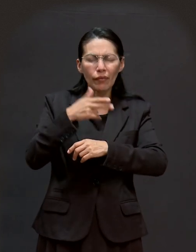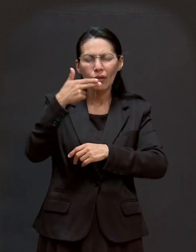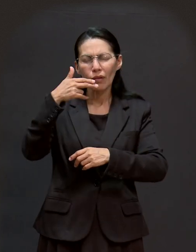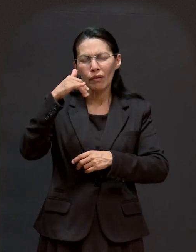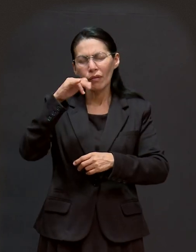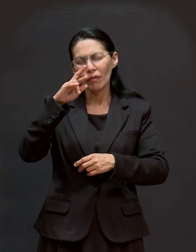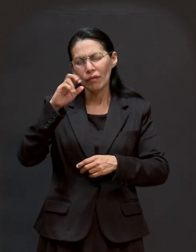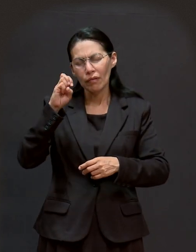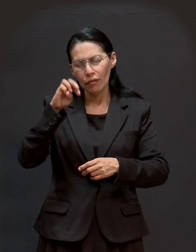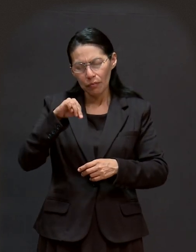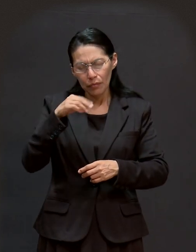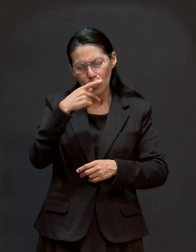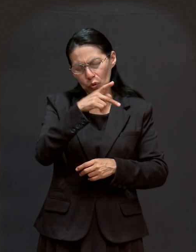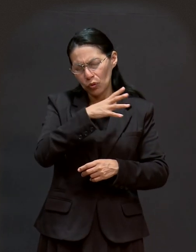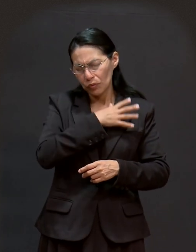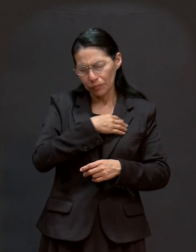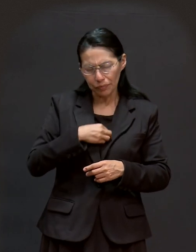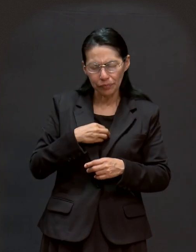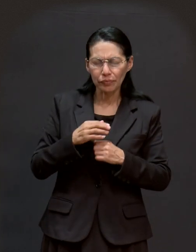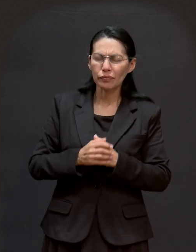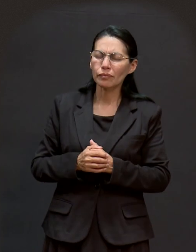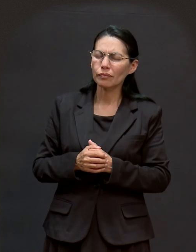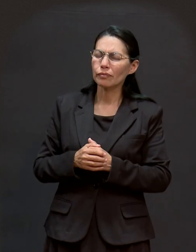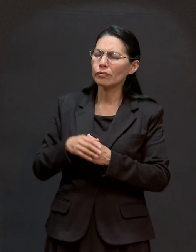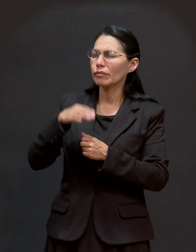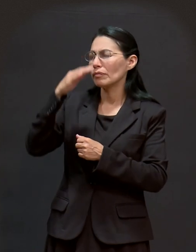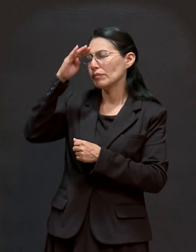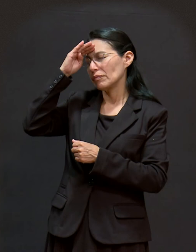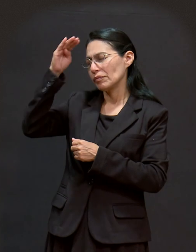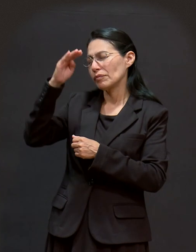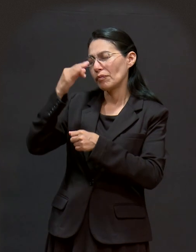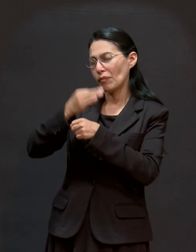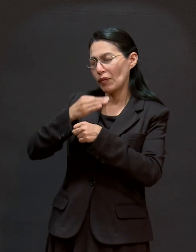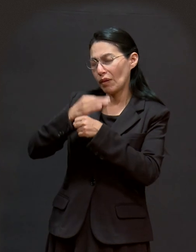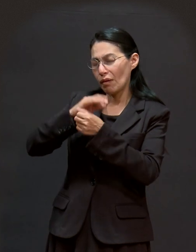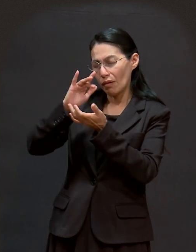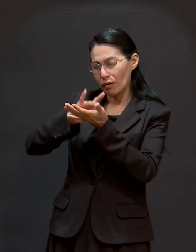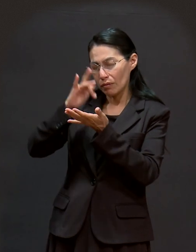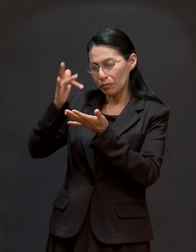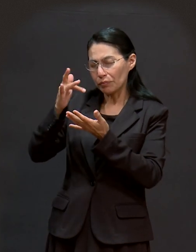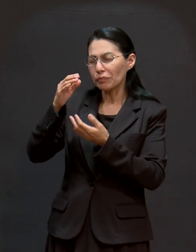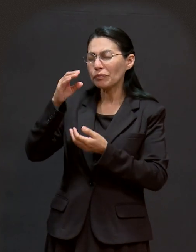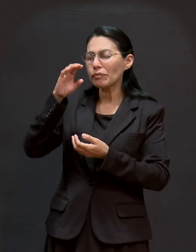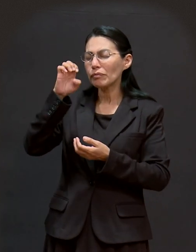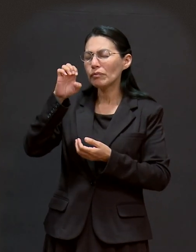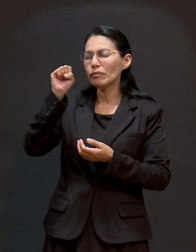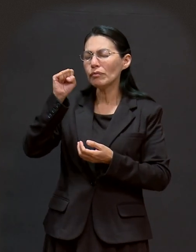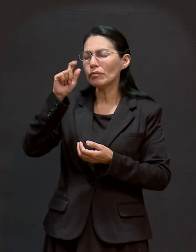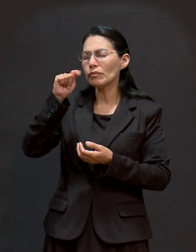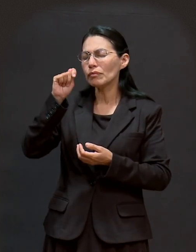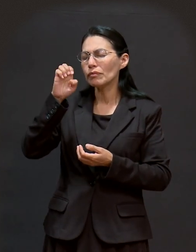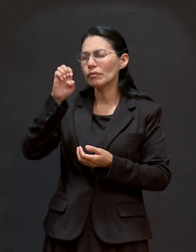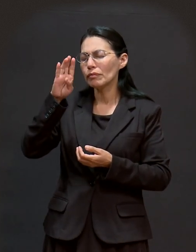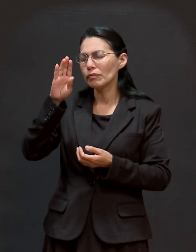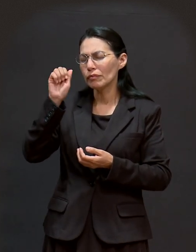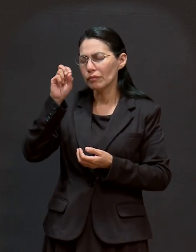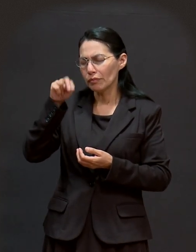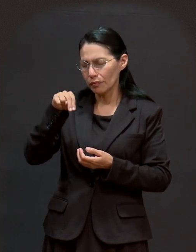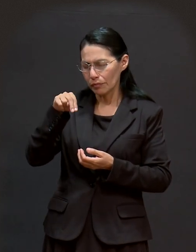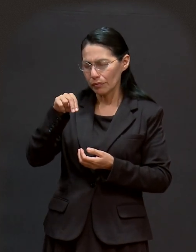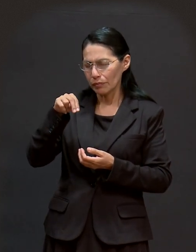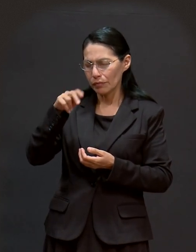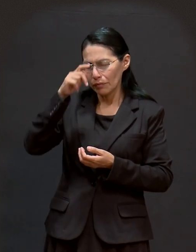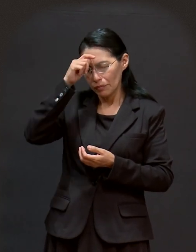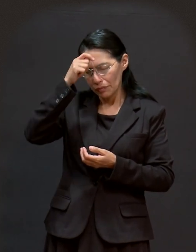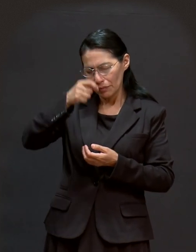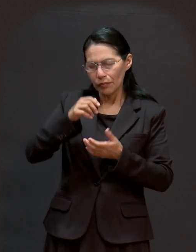gracias padre santo por esteban en el ministerio que hace en este momento gracias por todas las personas que nos están